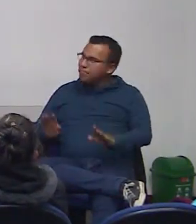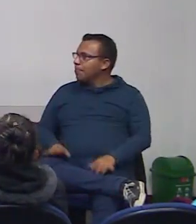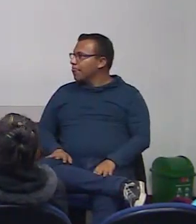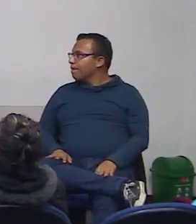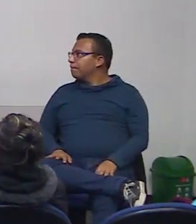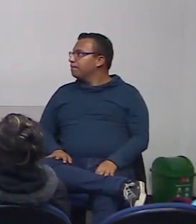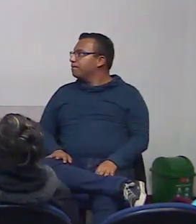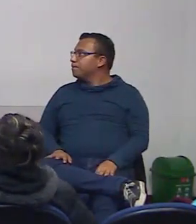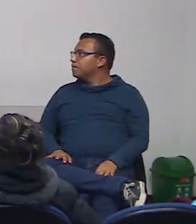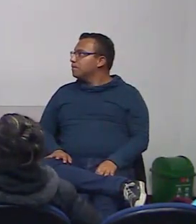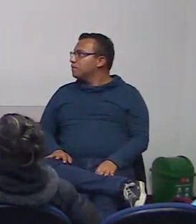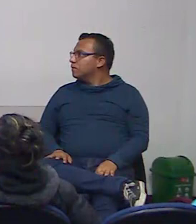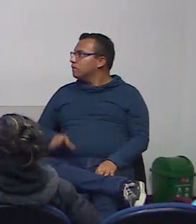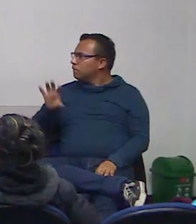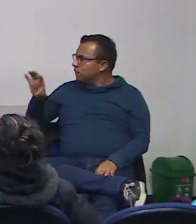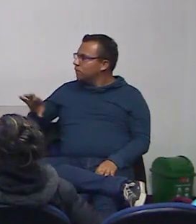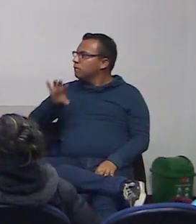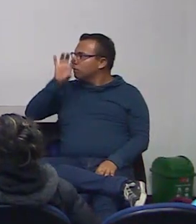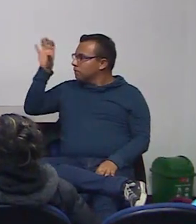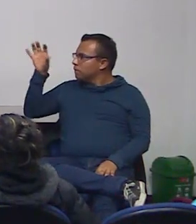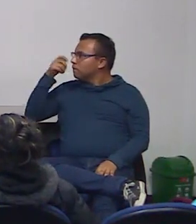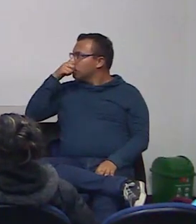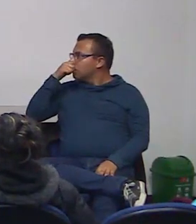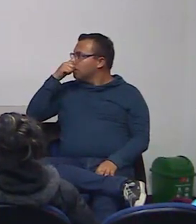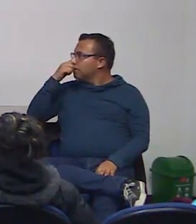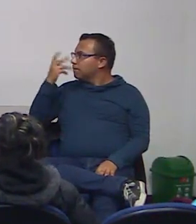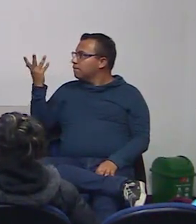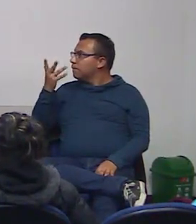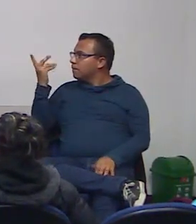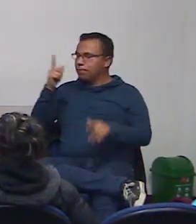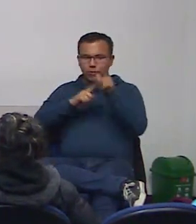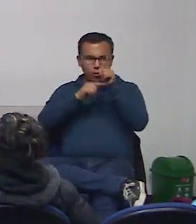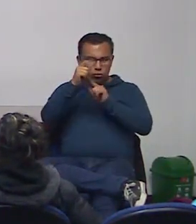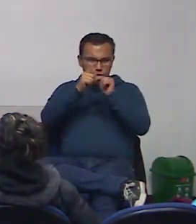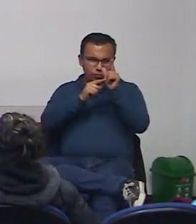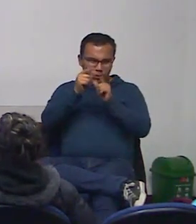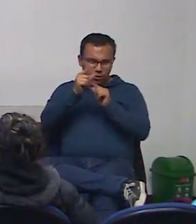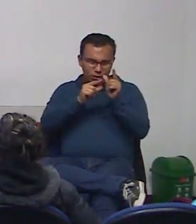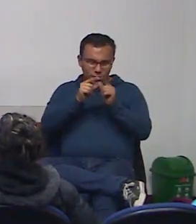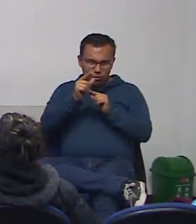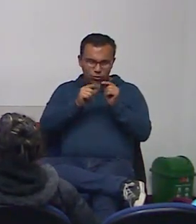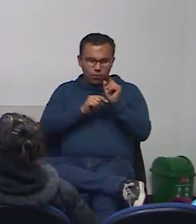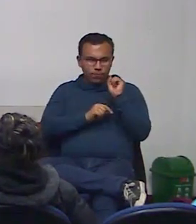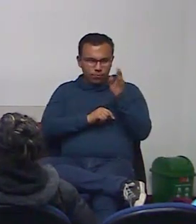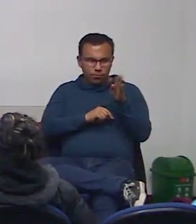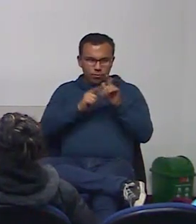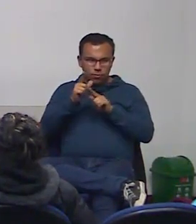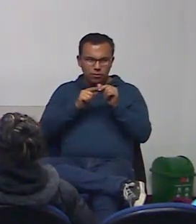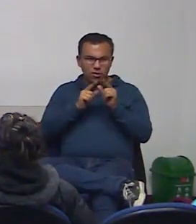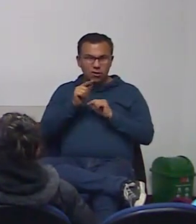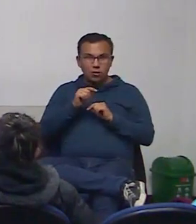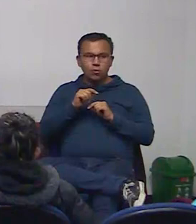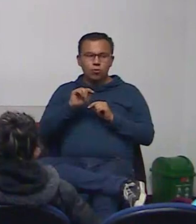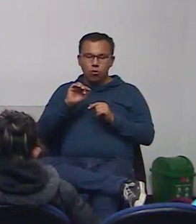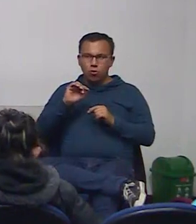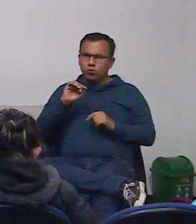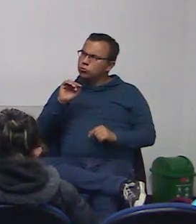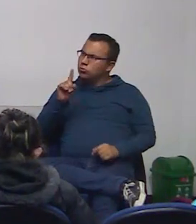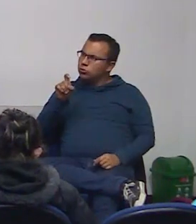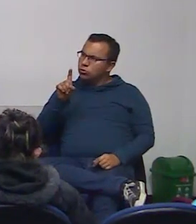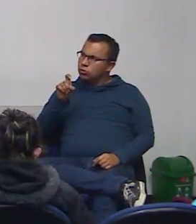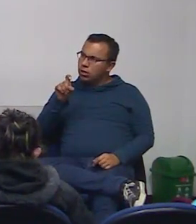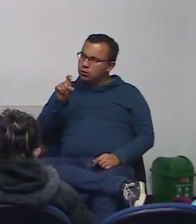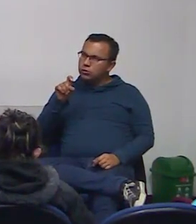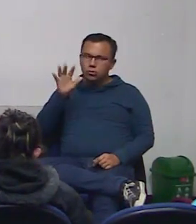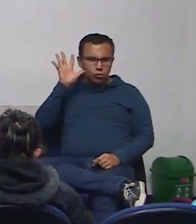bueno arriba está está una presentación que tuvimos en el club de col subsidio con la con con Sexto Sentido si creo que fue